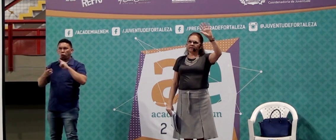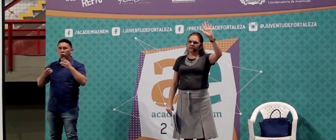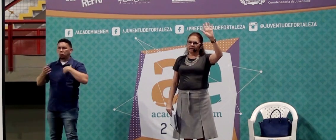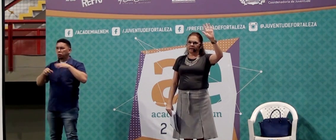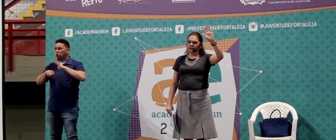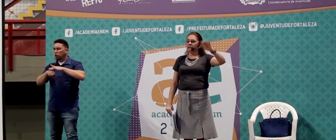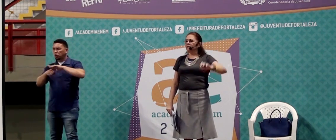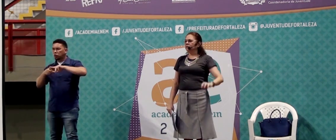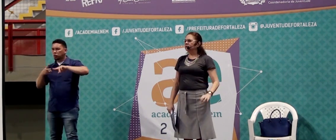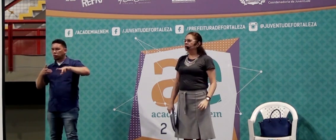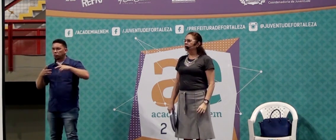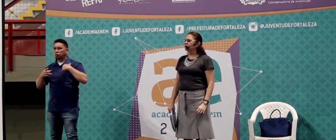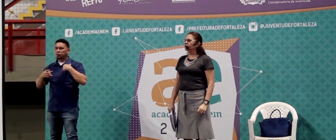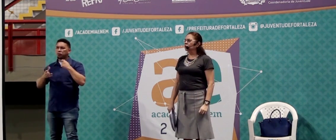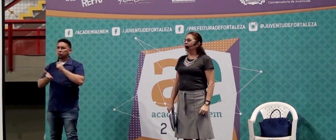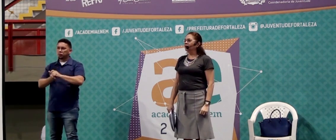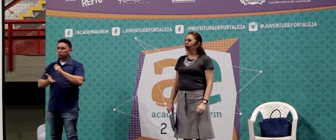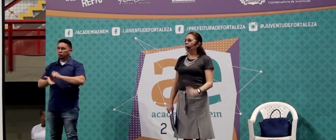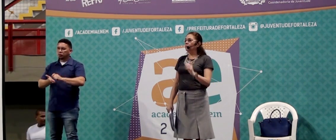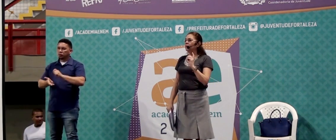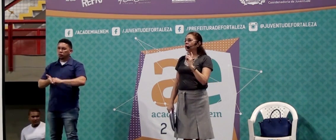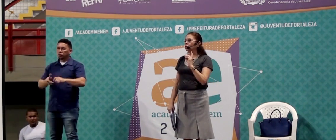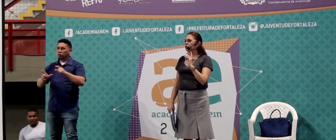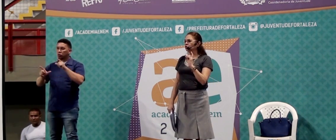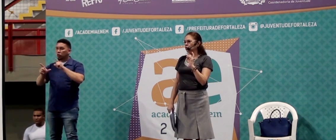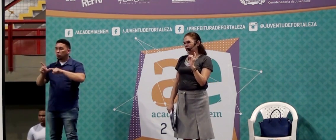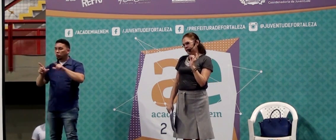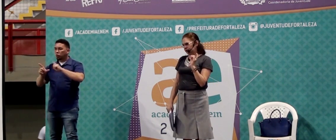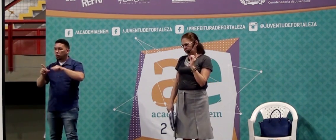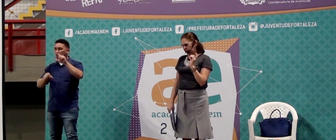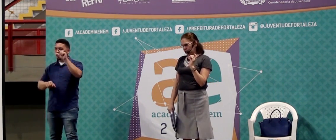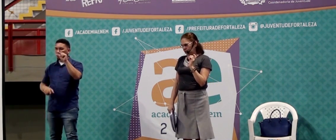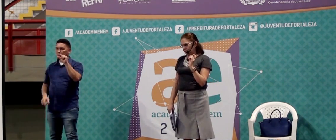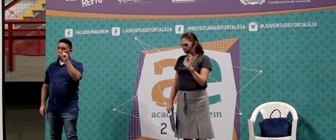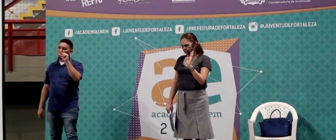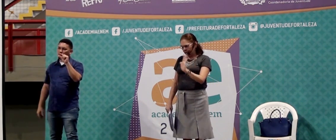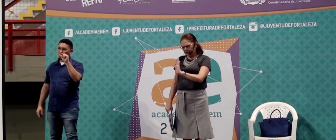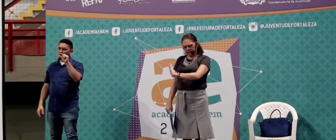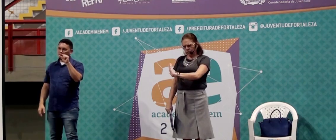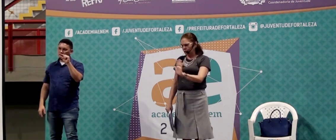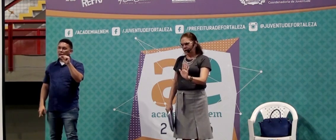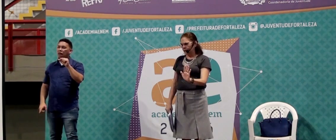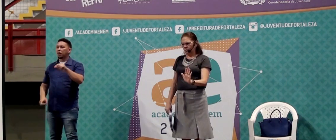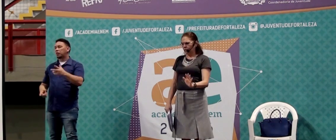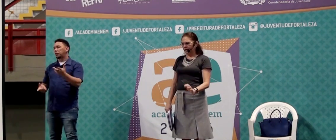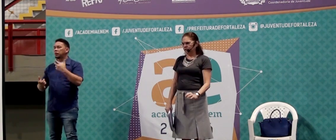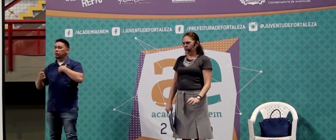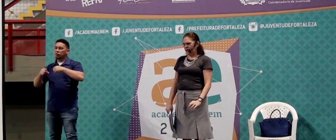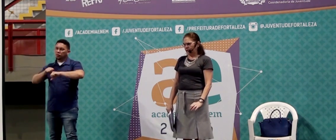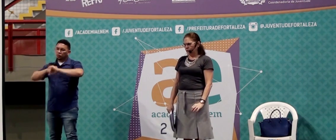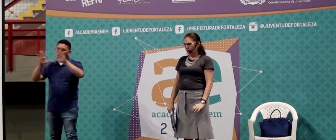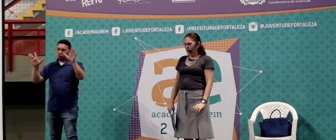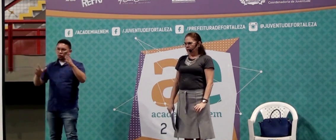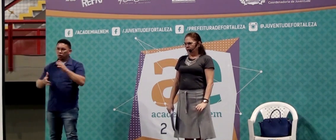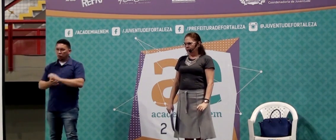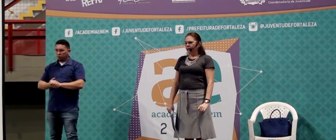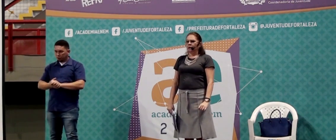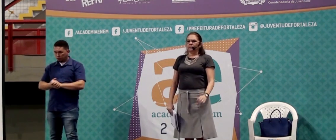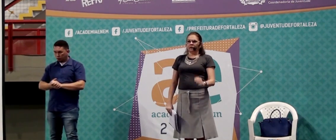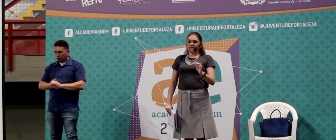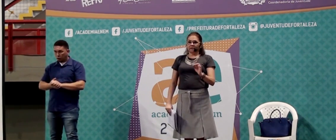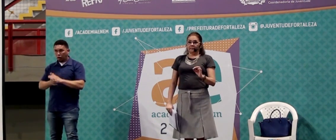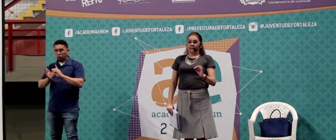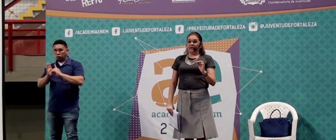dengue, etc., são escritas com letras minúsculas. Tá bem isso claro em qualquer dicionário,